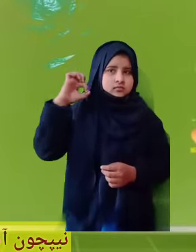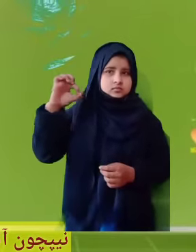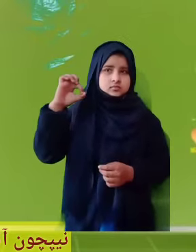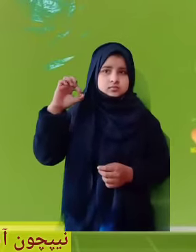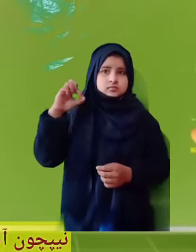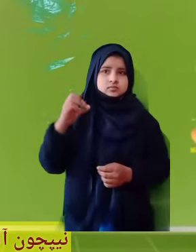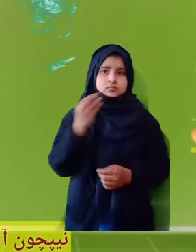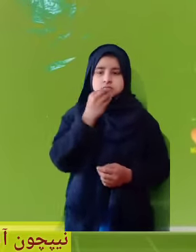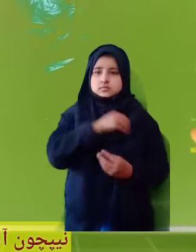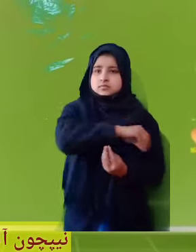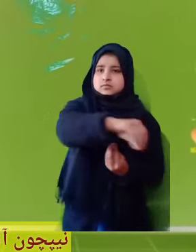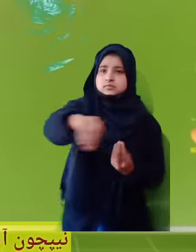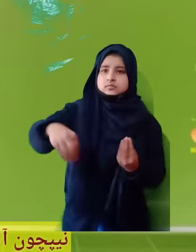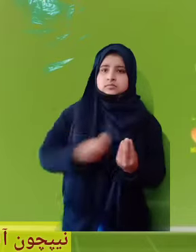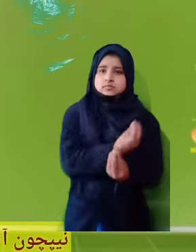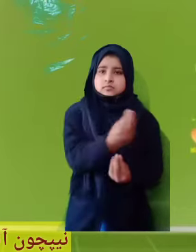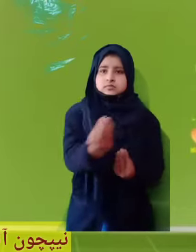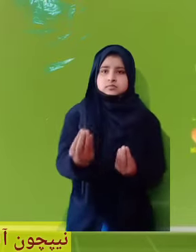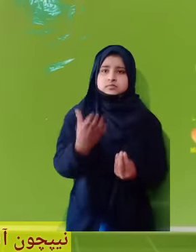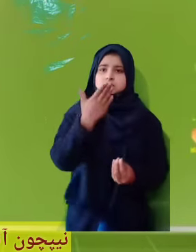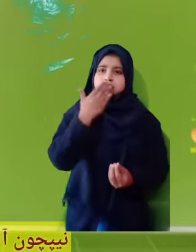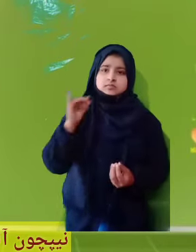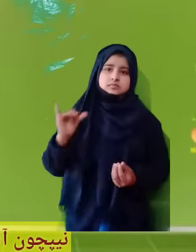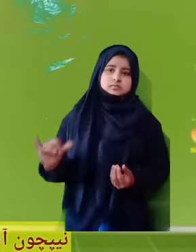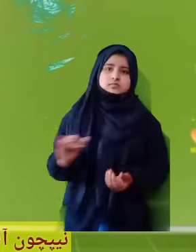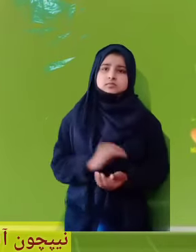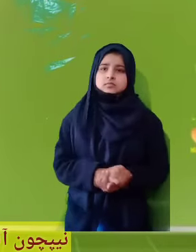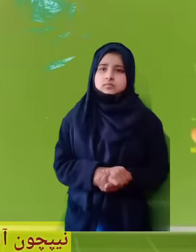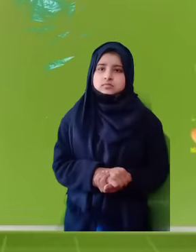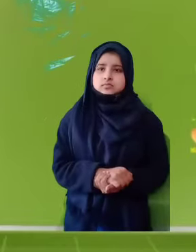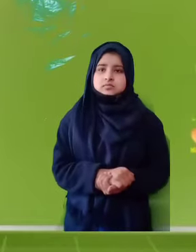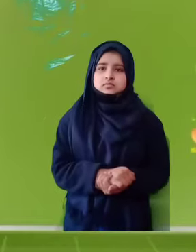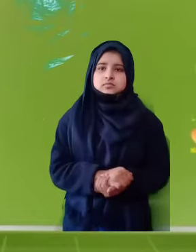8वां सियारा है।